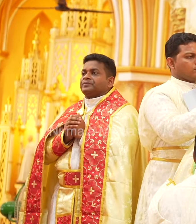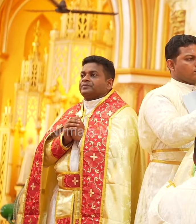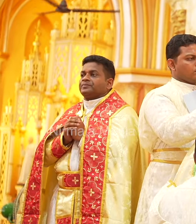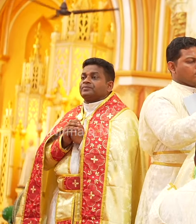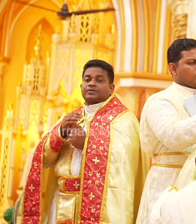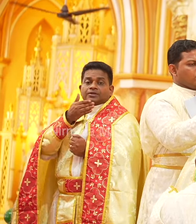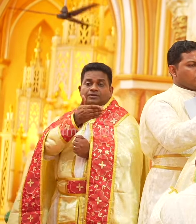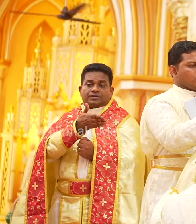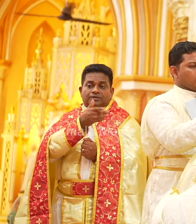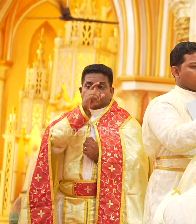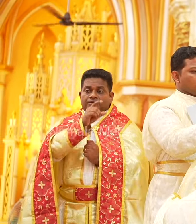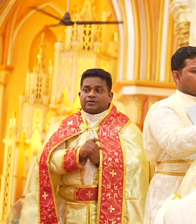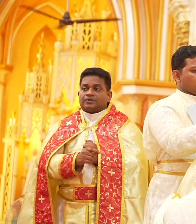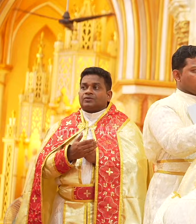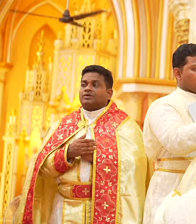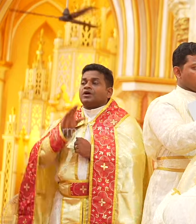ഈ ആളെ